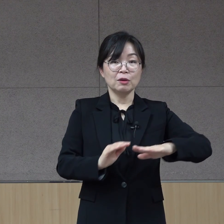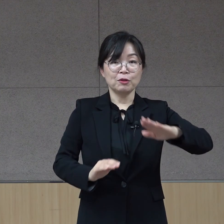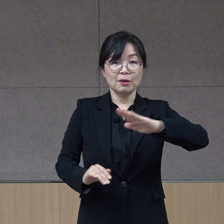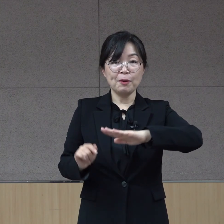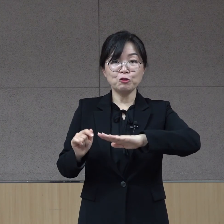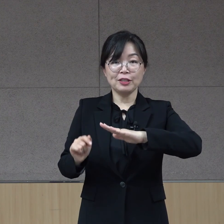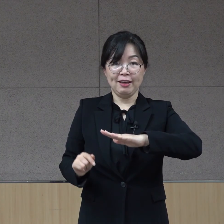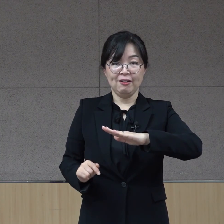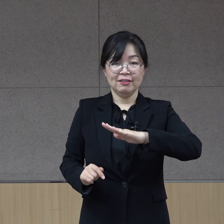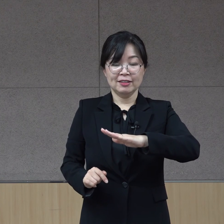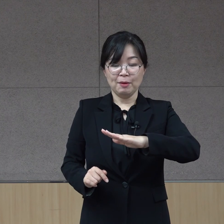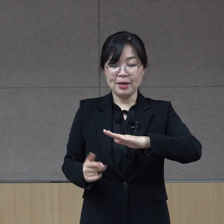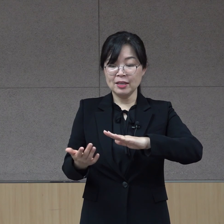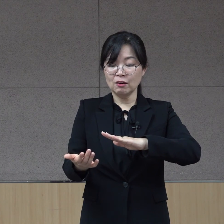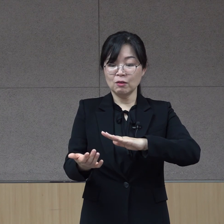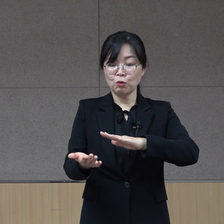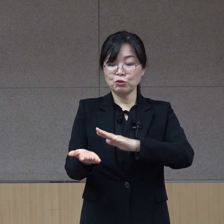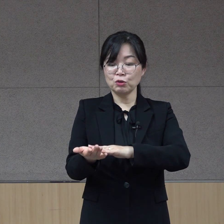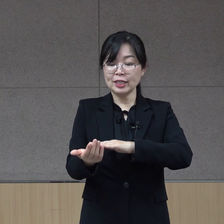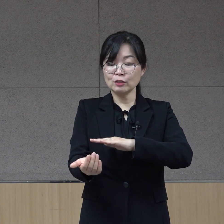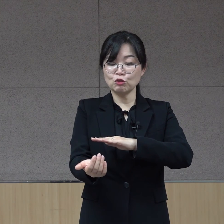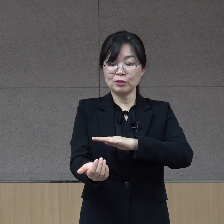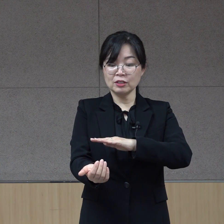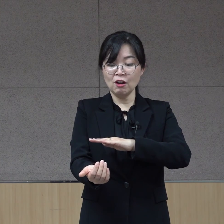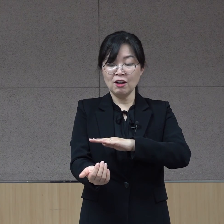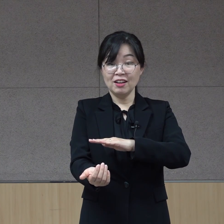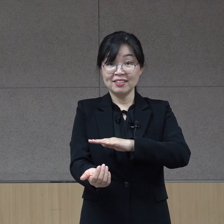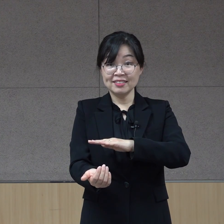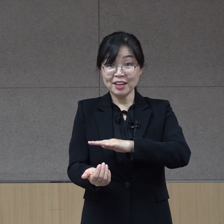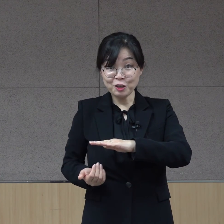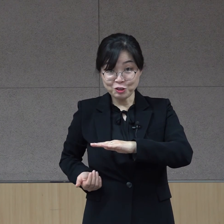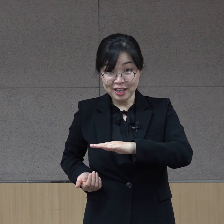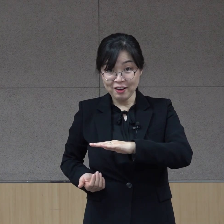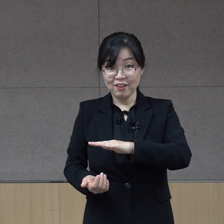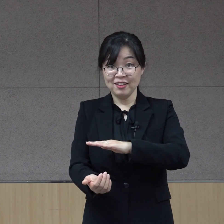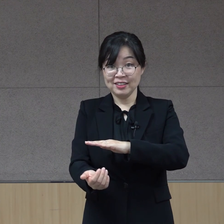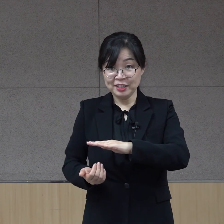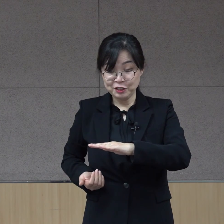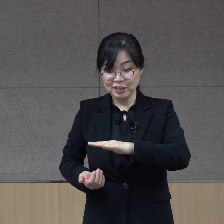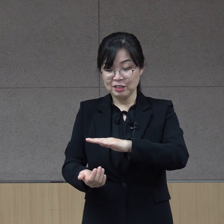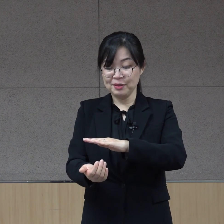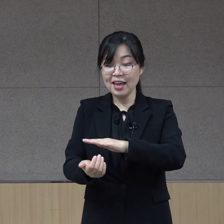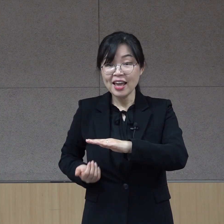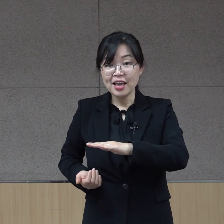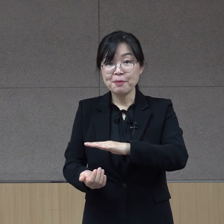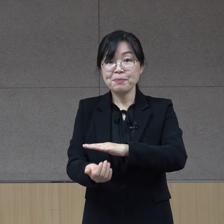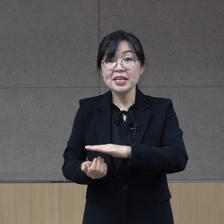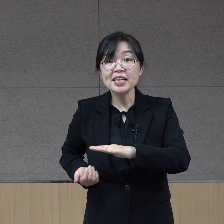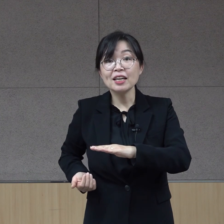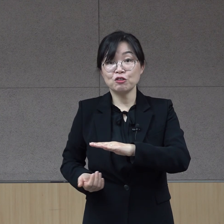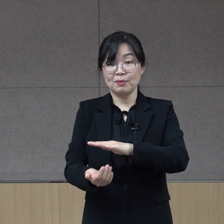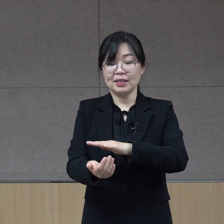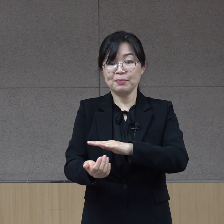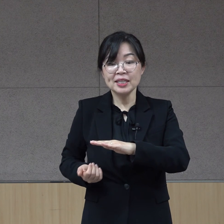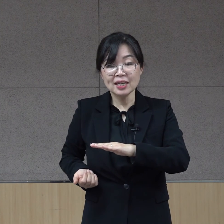이렇게 펴주세요. 그 다음에 이거 오른손을 살짝 구부려서 당겨주세요. 그럼 이게 밀이라는 수화입니다. 밀이라는